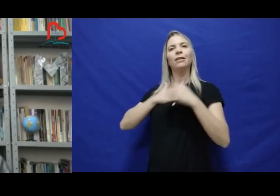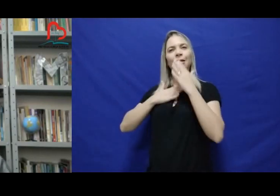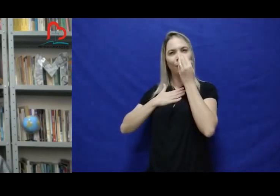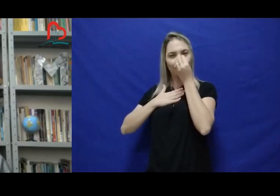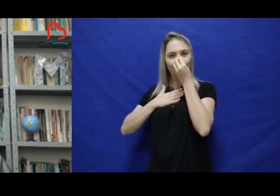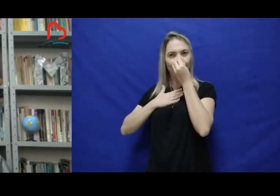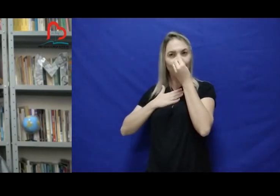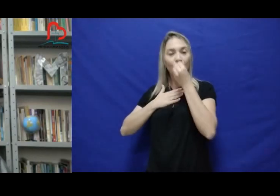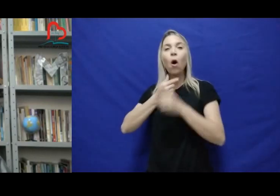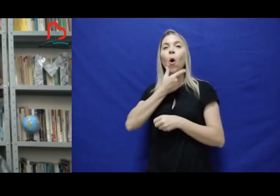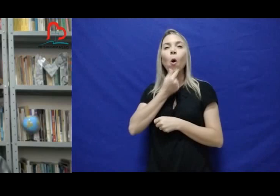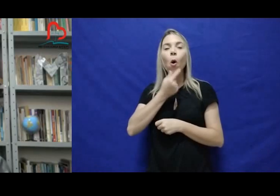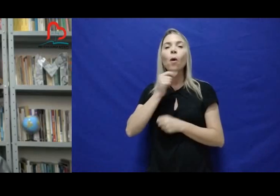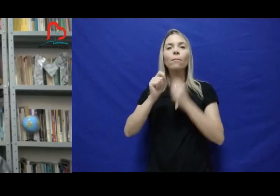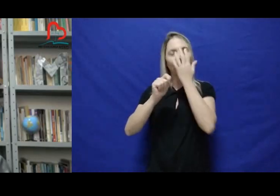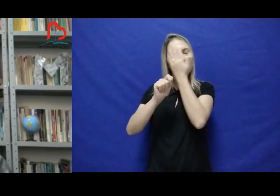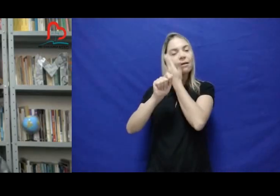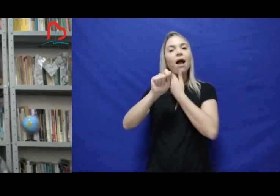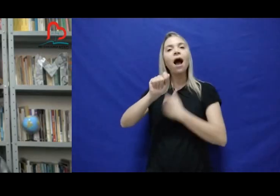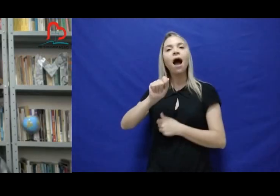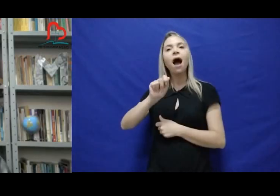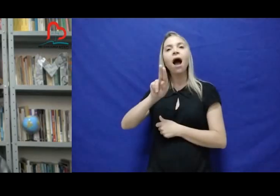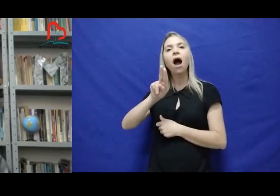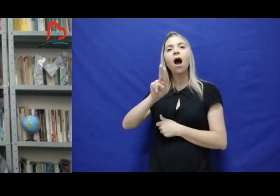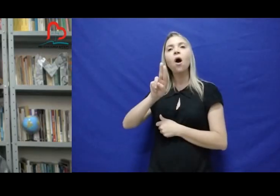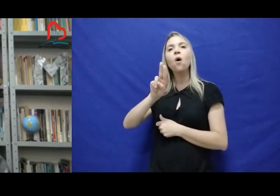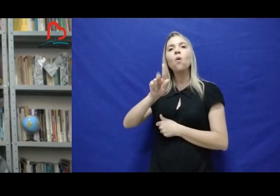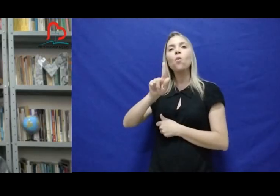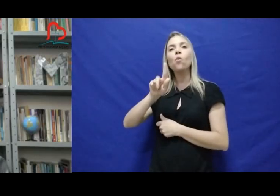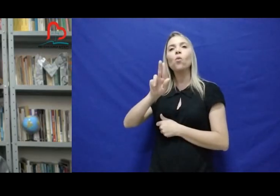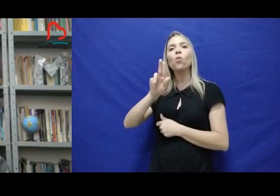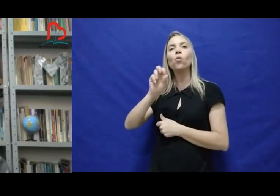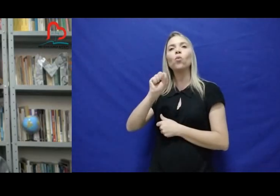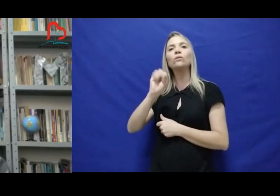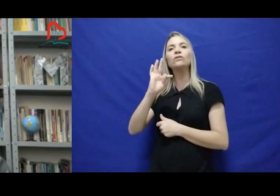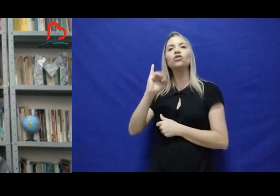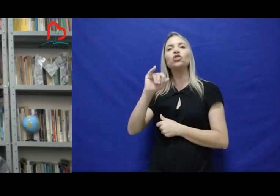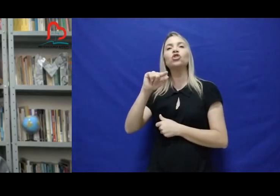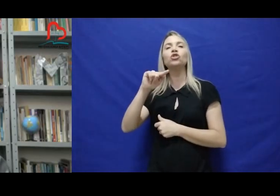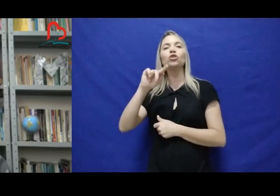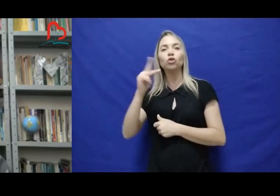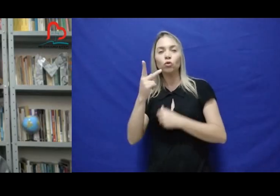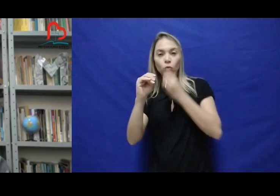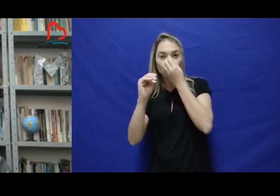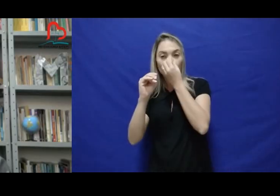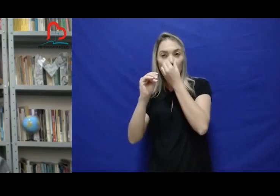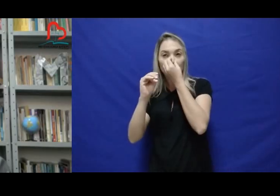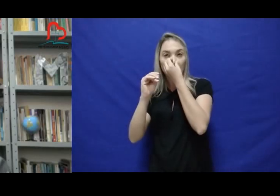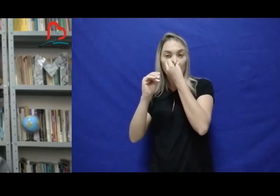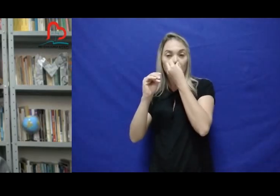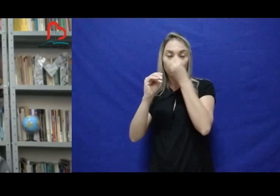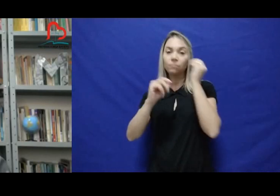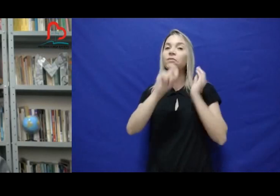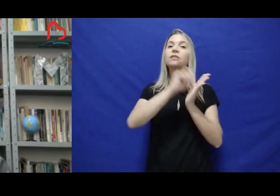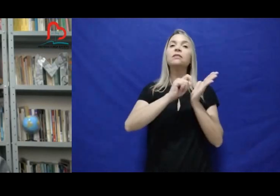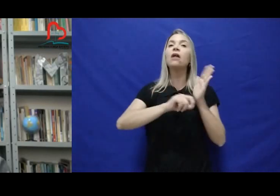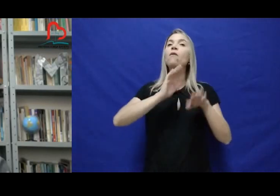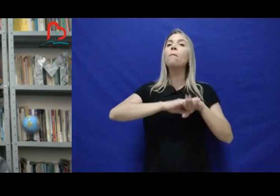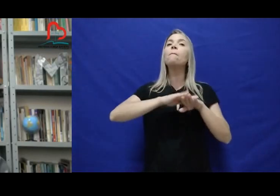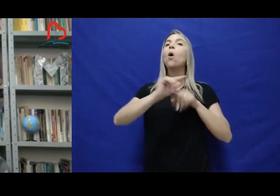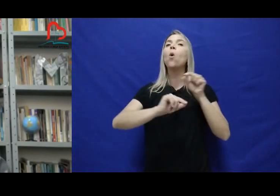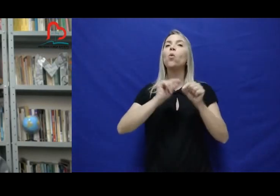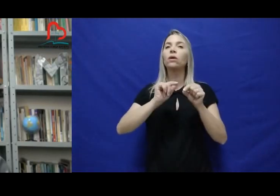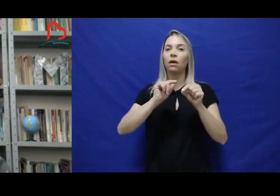de Hipona certa vez escreveu o seguinte: Deus sente prazer em nós quando sentimos